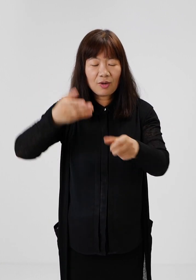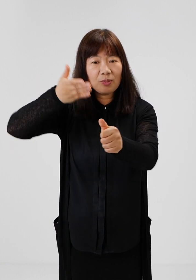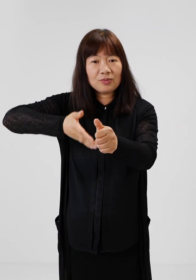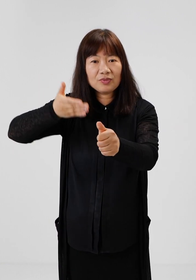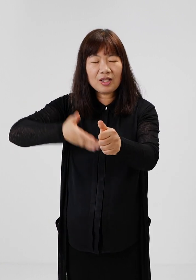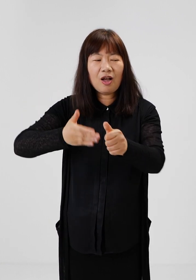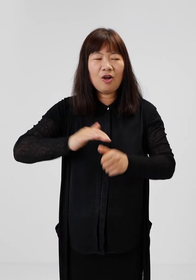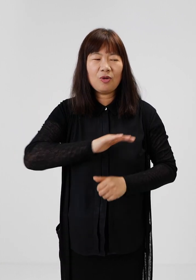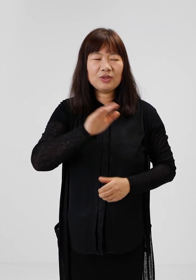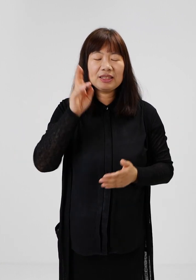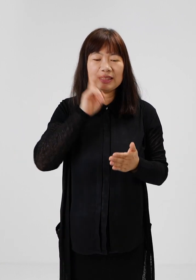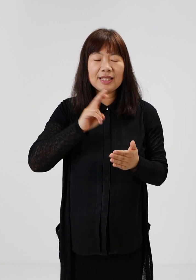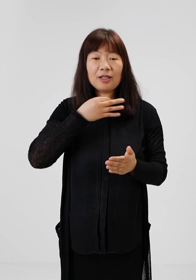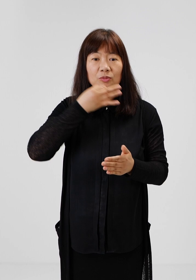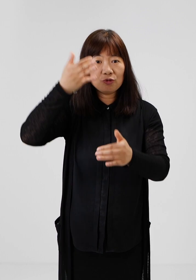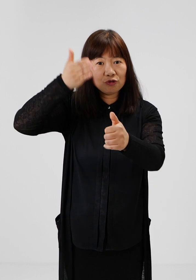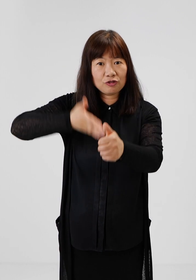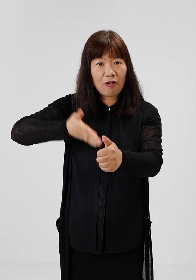우리 찬양하죠.